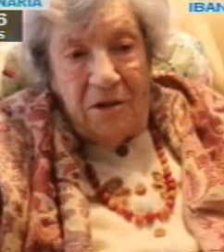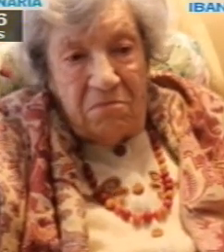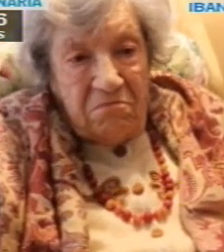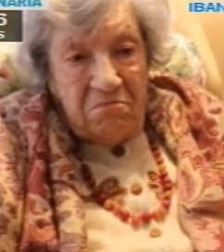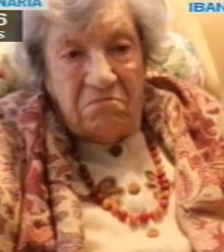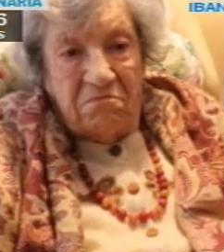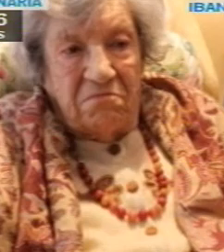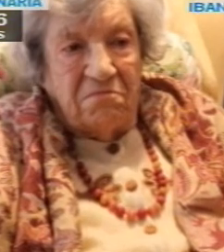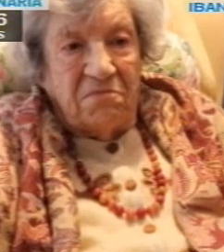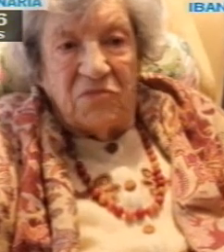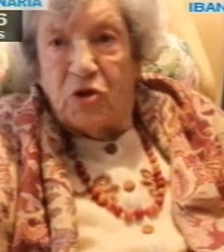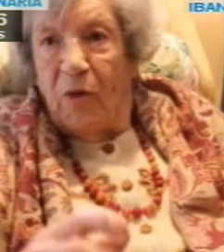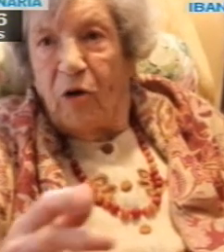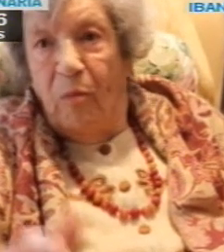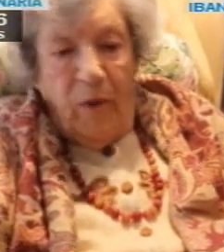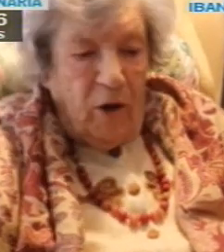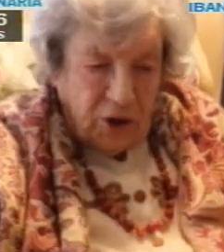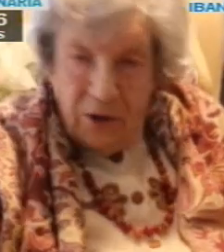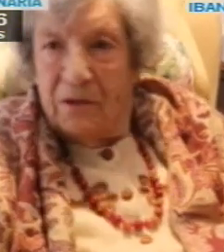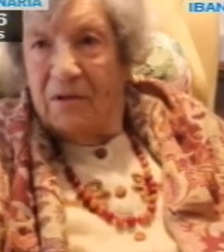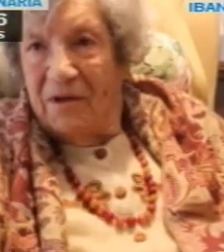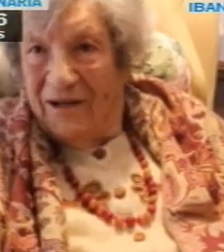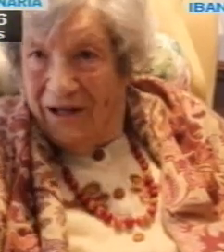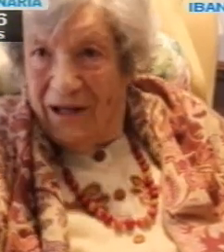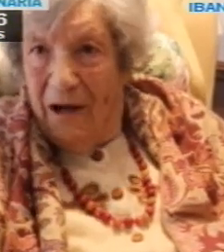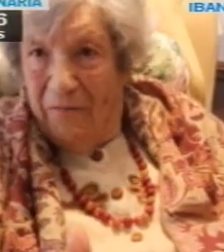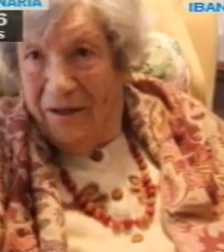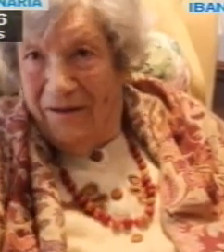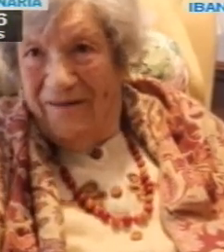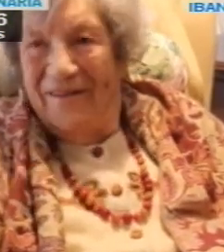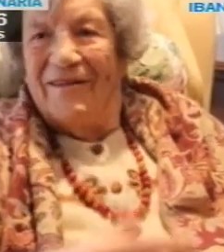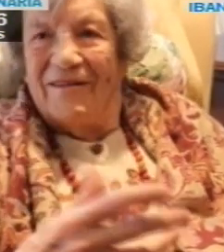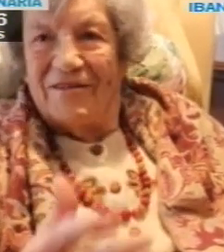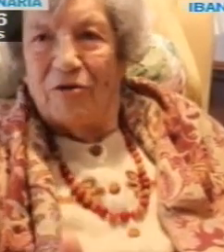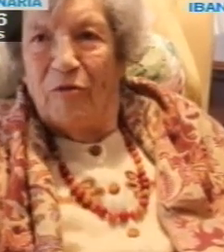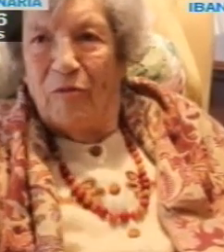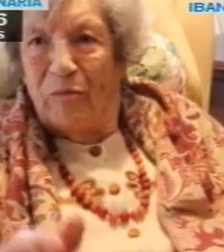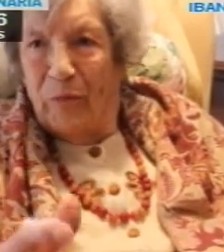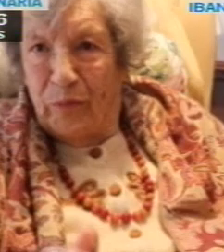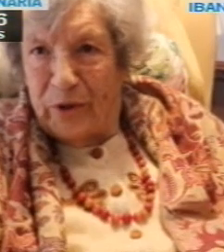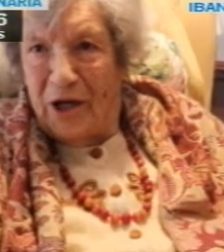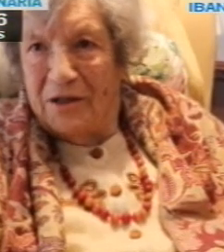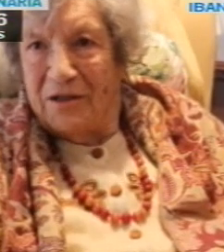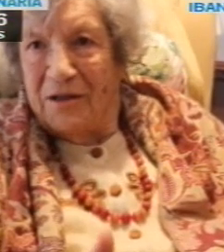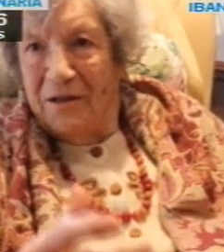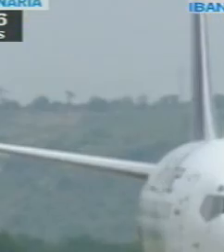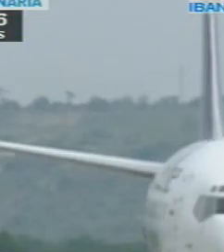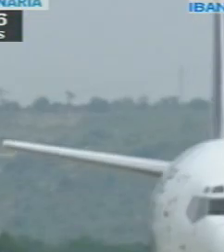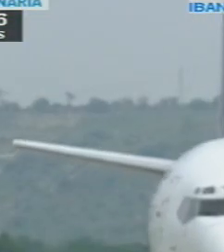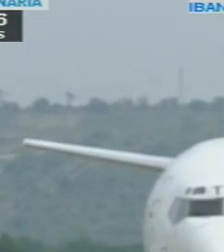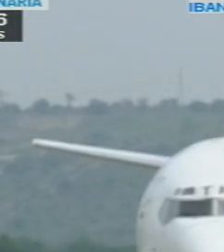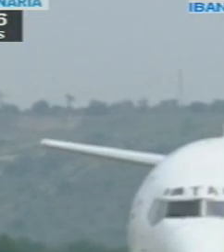Sinceramente, insomma, con un po' sì, le gambe sono un po' più pesanti.